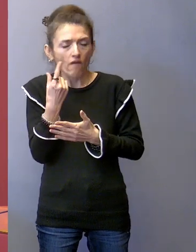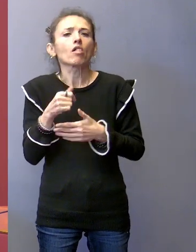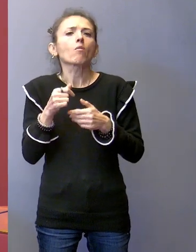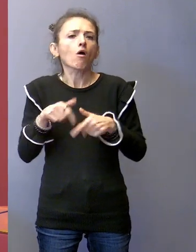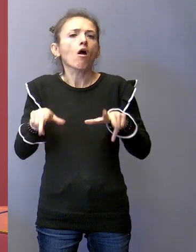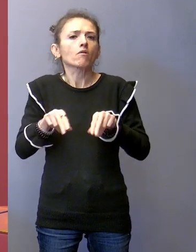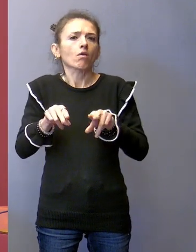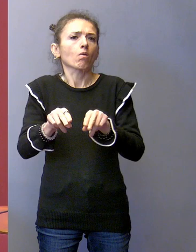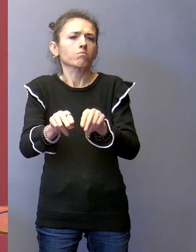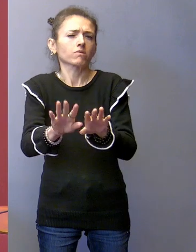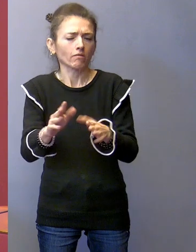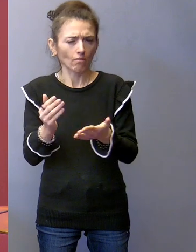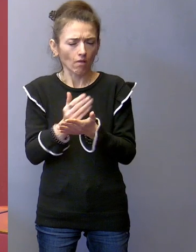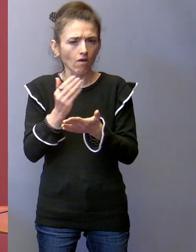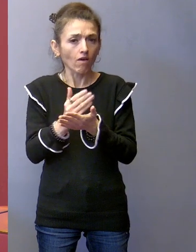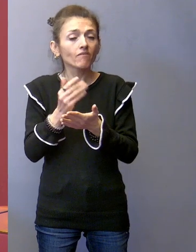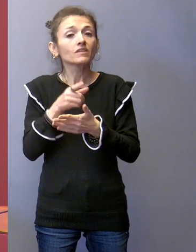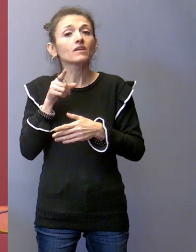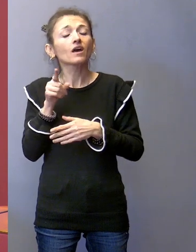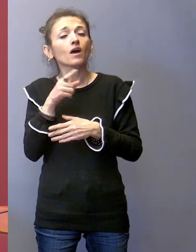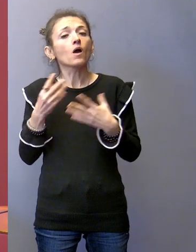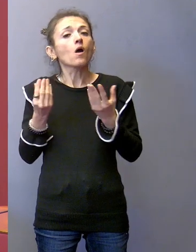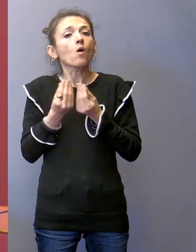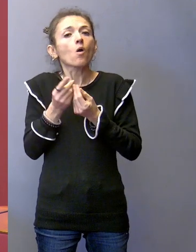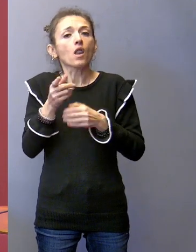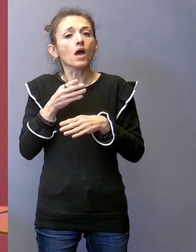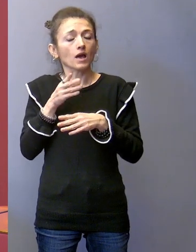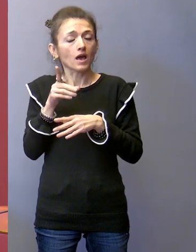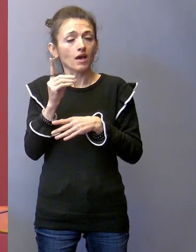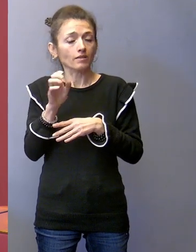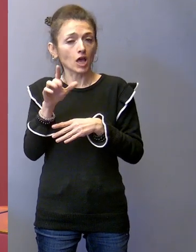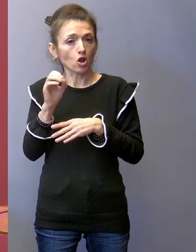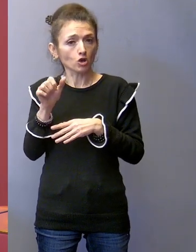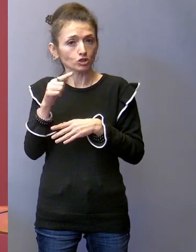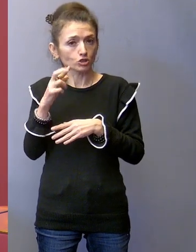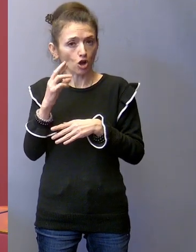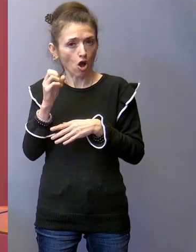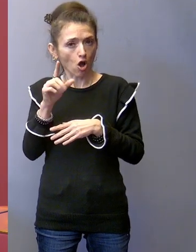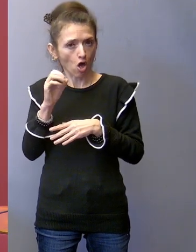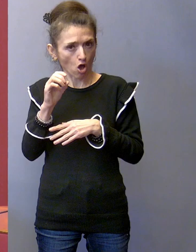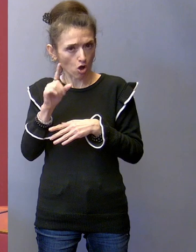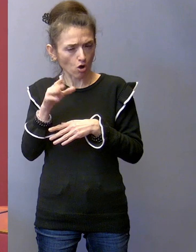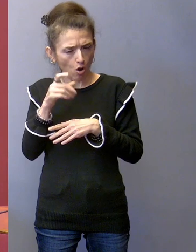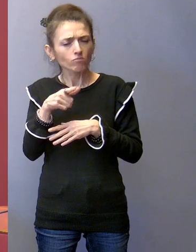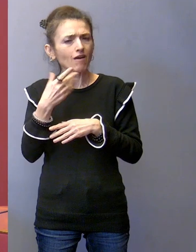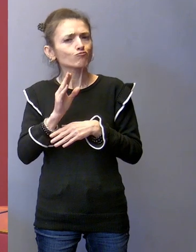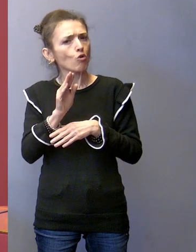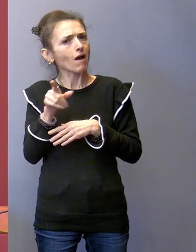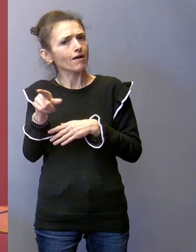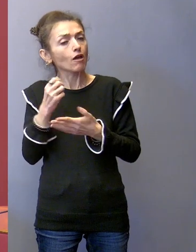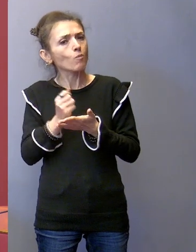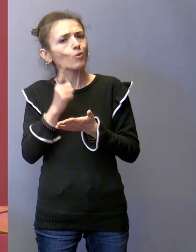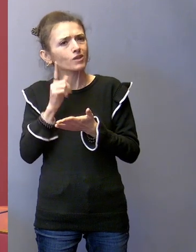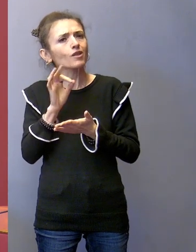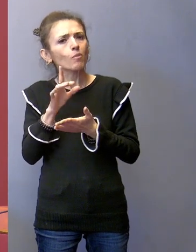incartarci Cioè mi sembra che il collega dellostrologo abbia posto una domanda molto importante sulle dinamiche diciamo